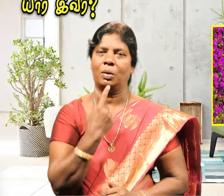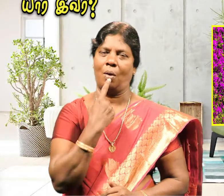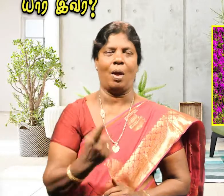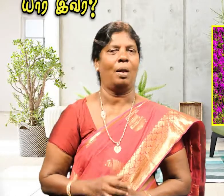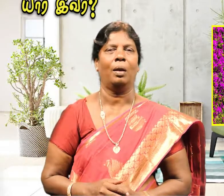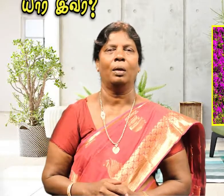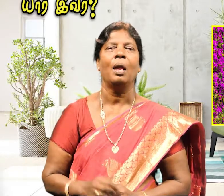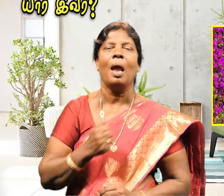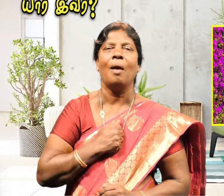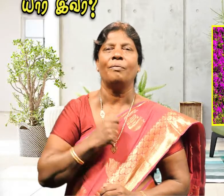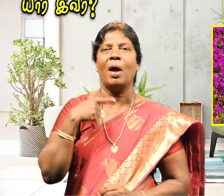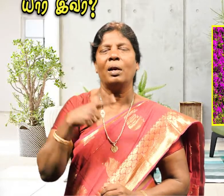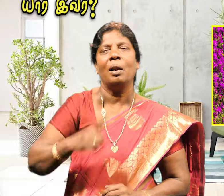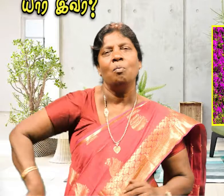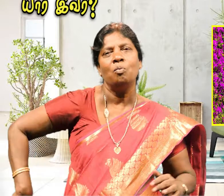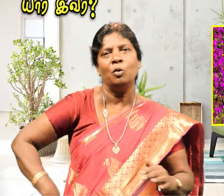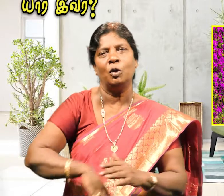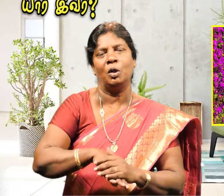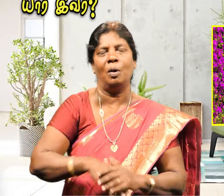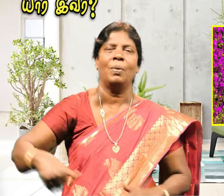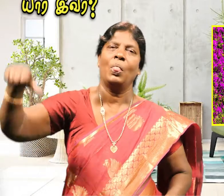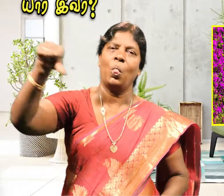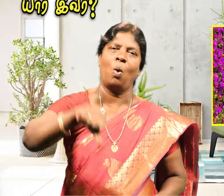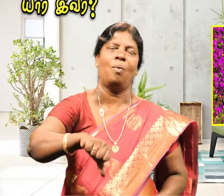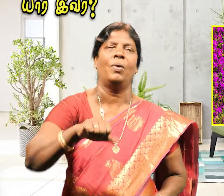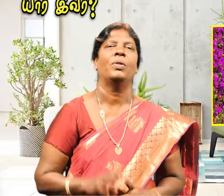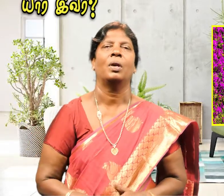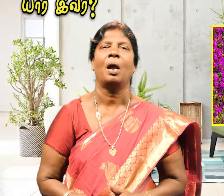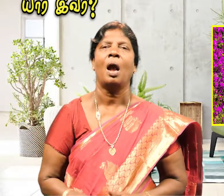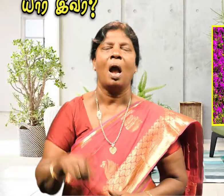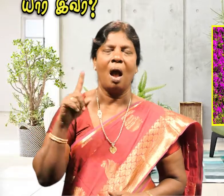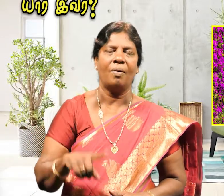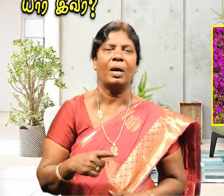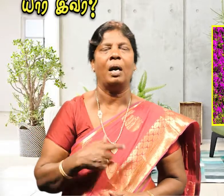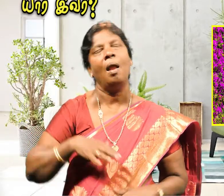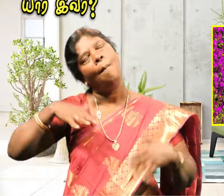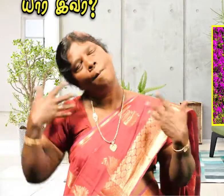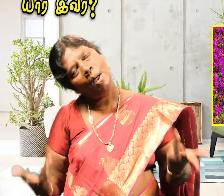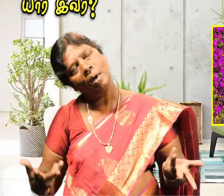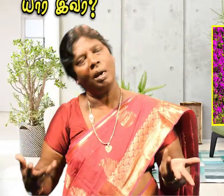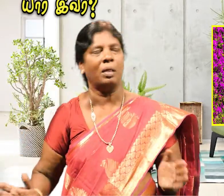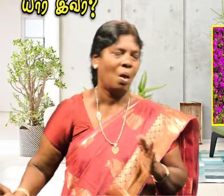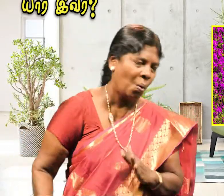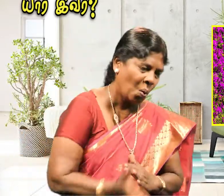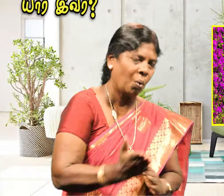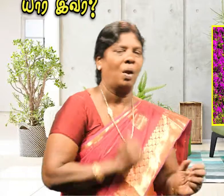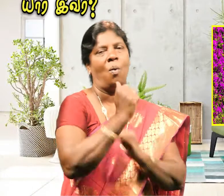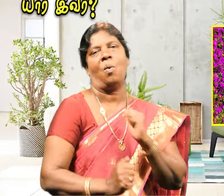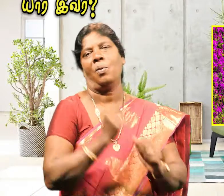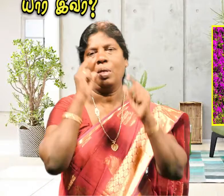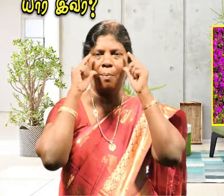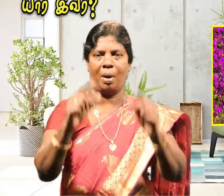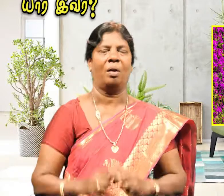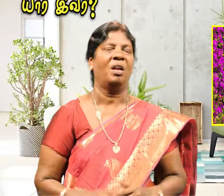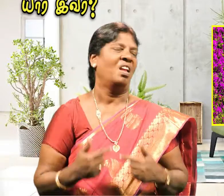சிலர் வந்து தங்களுடைய வாழ்க்கையில் இதில் முற்றிலுமாய் தோல்வி அடைந்து அவர்கள் மரணத்தை நோக்கி ஓடுவதை